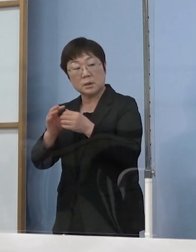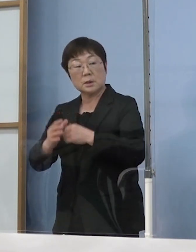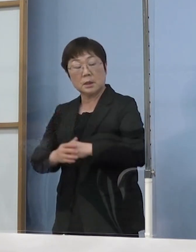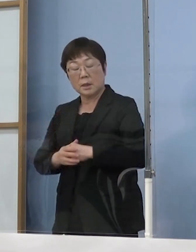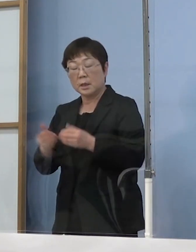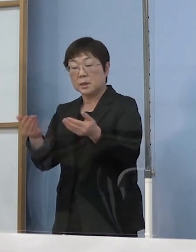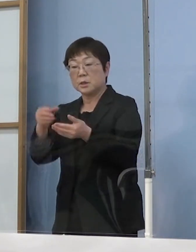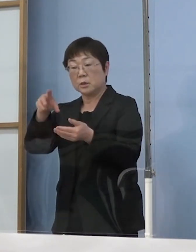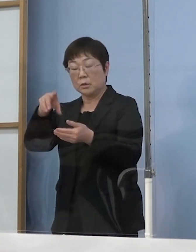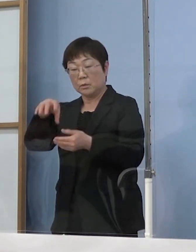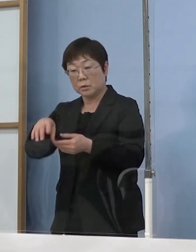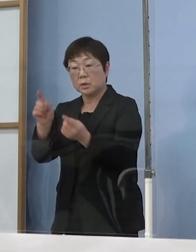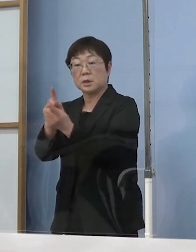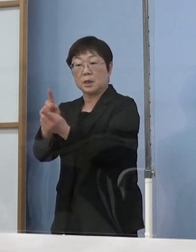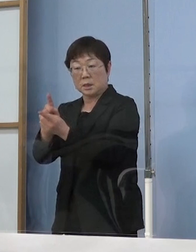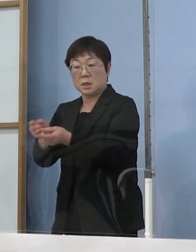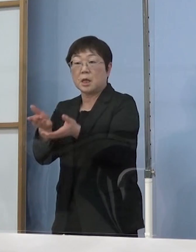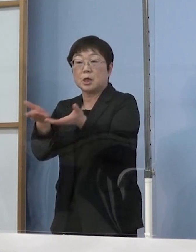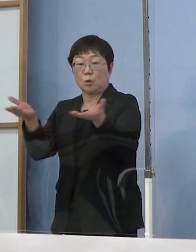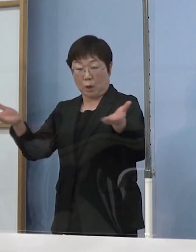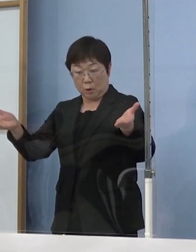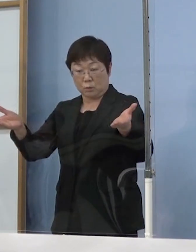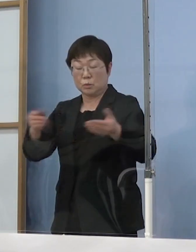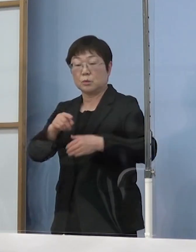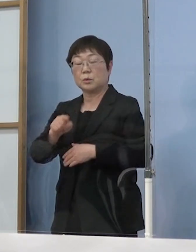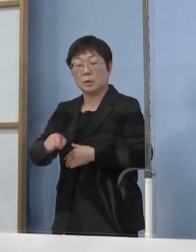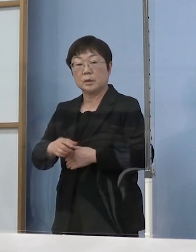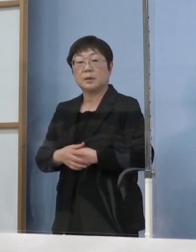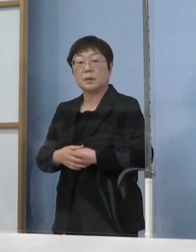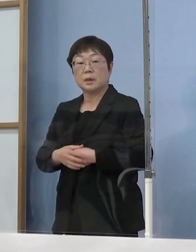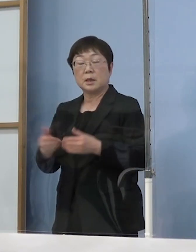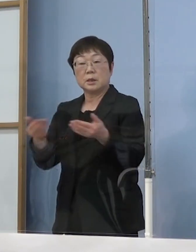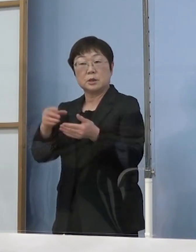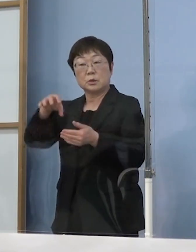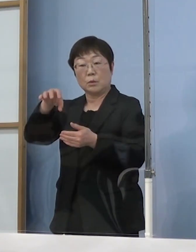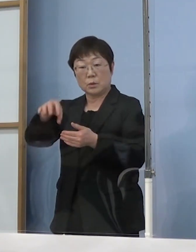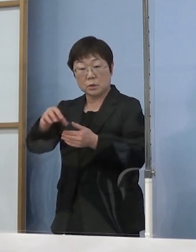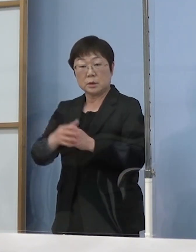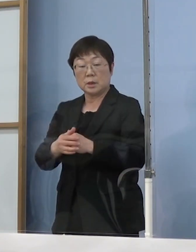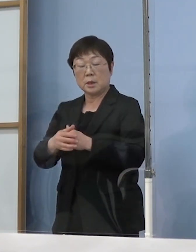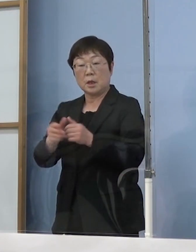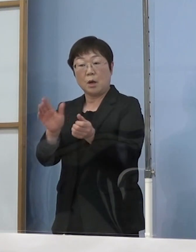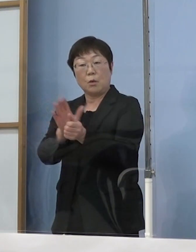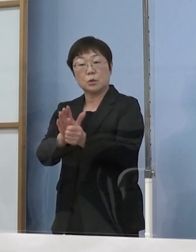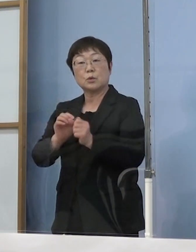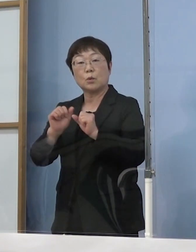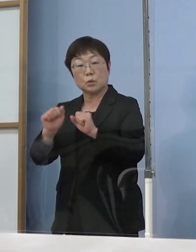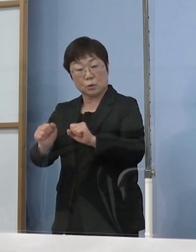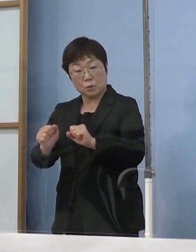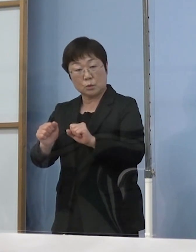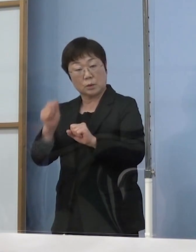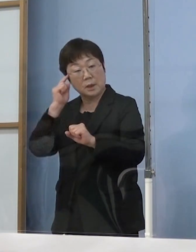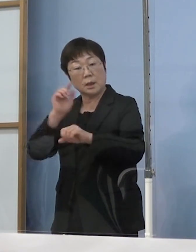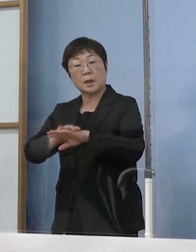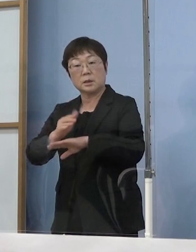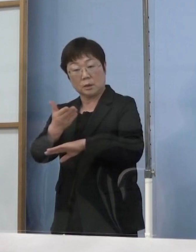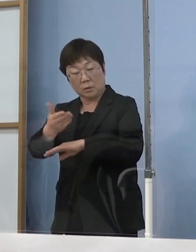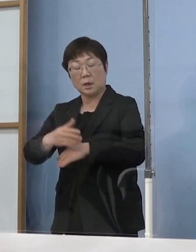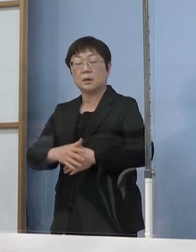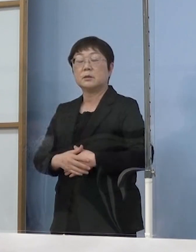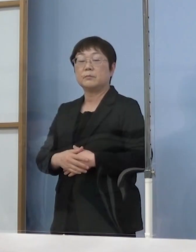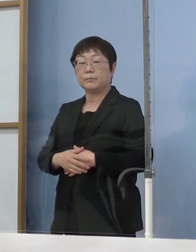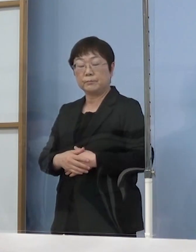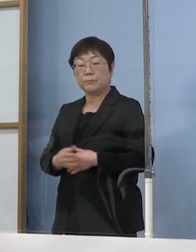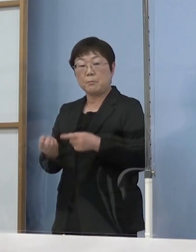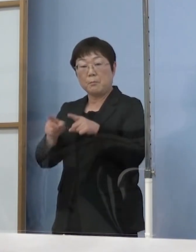事業者に対して、広げるということですけれども、はい、これは事業者に、補助をするというようなことを、 モニタリングのそ